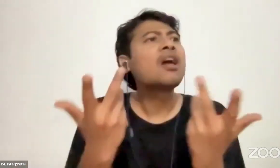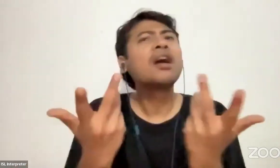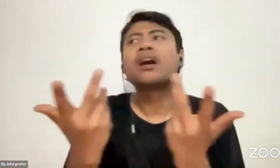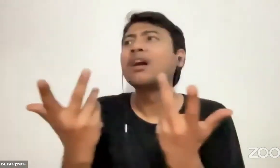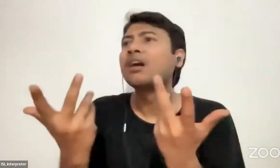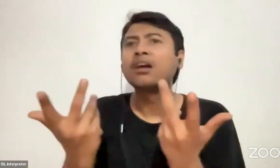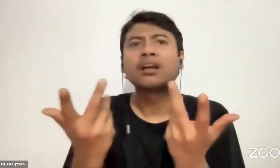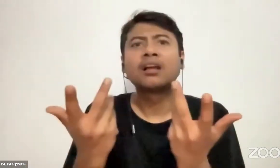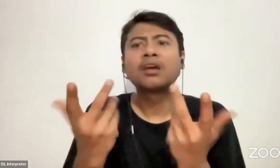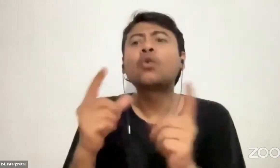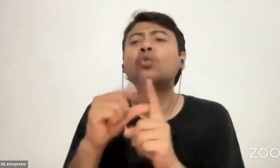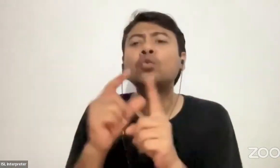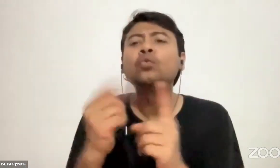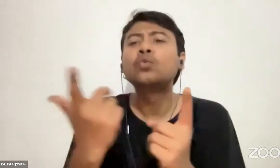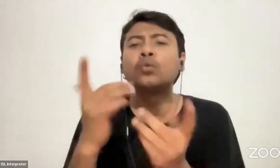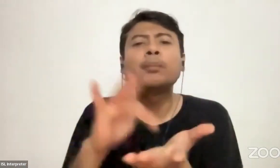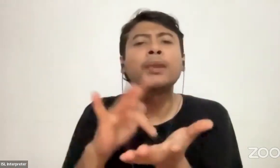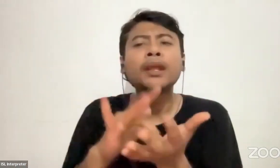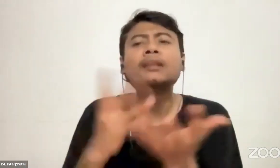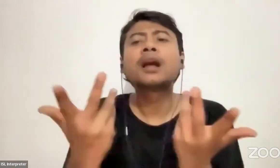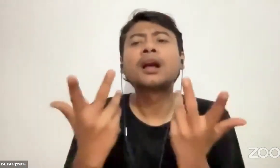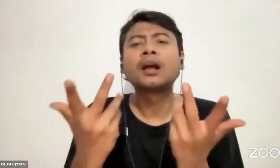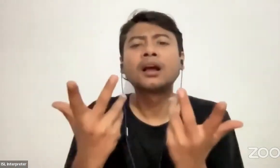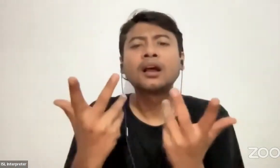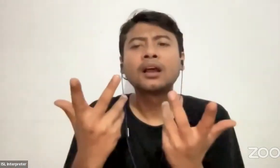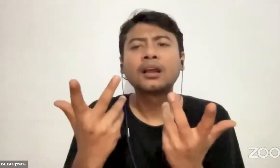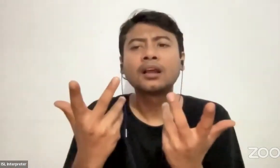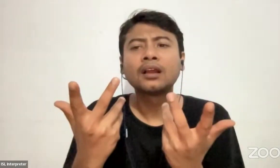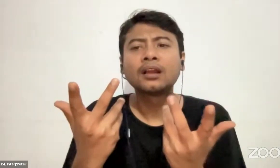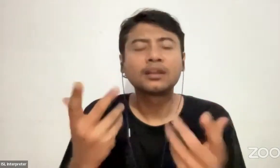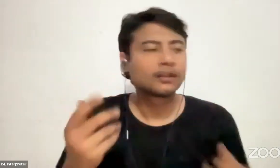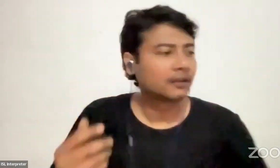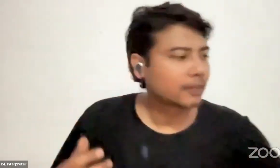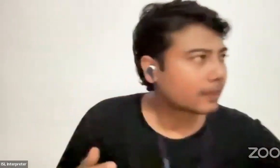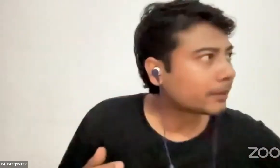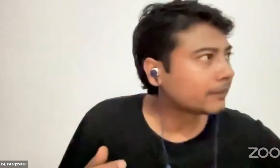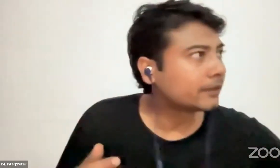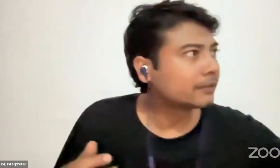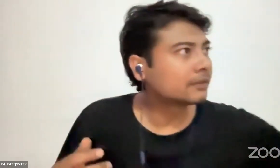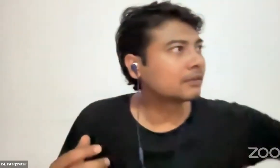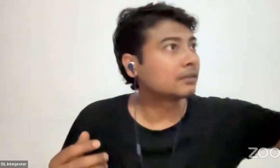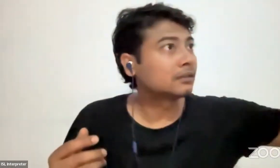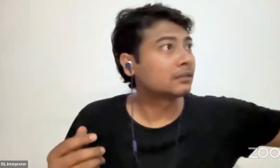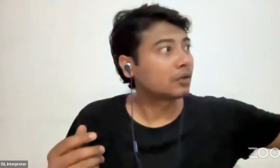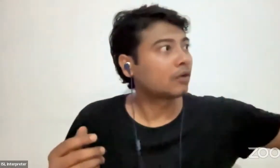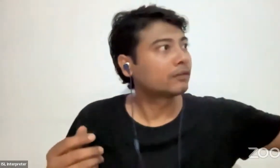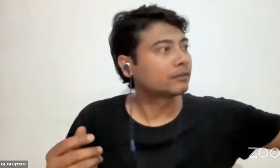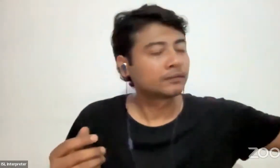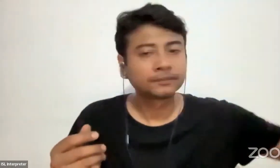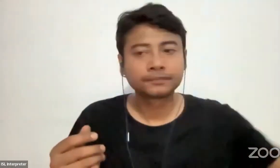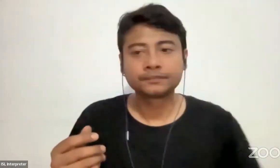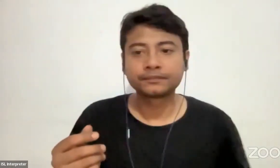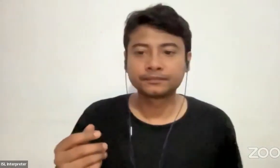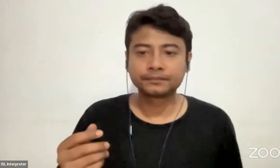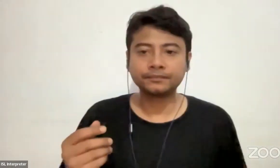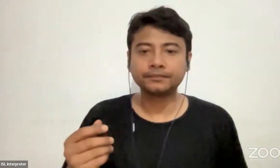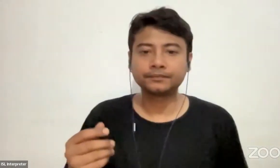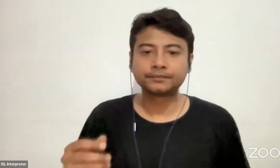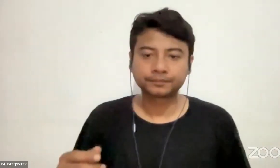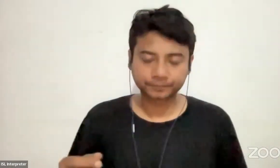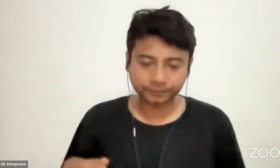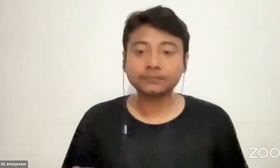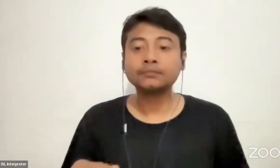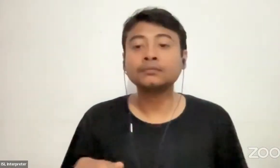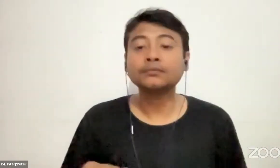भगवान आगे बता रहे हैं जिनकी बुद्धि भौतिक इच्छाओं द्वारा मारी गई है, इसका